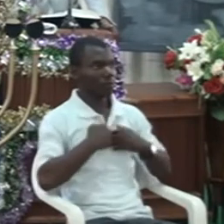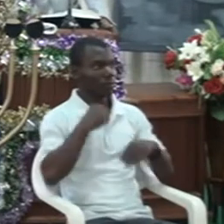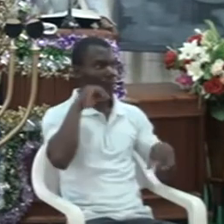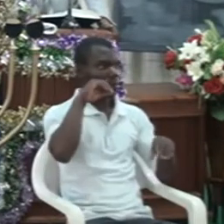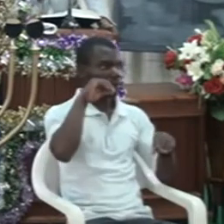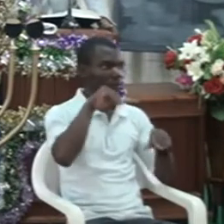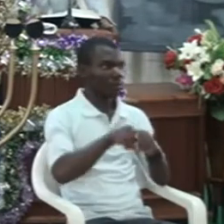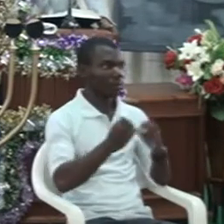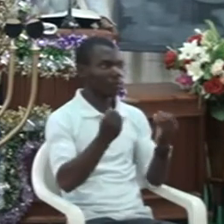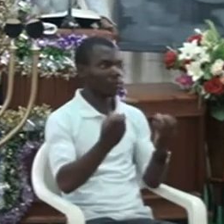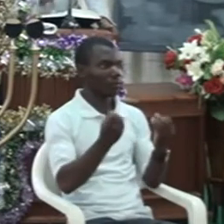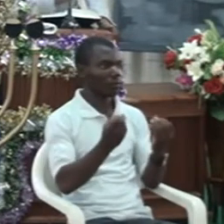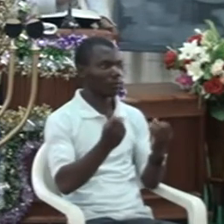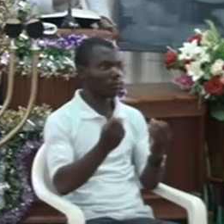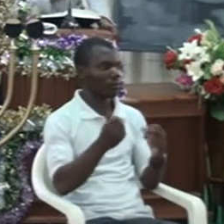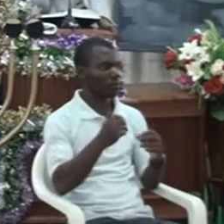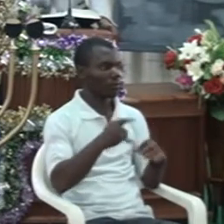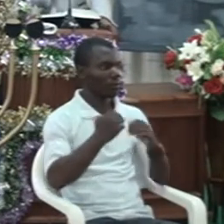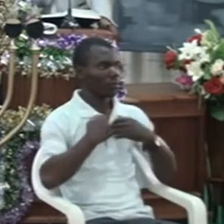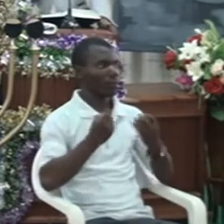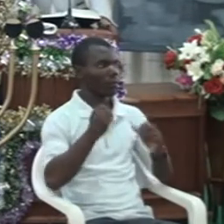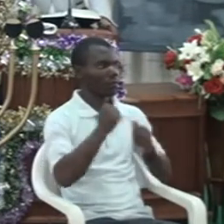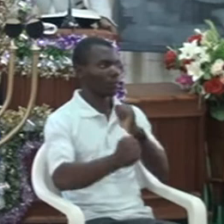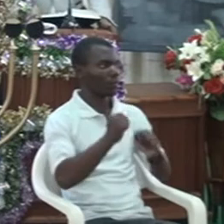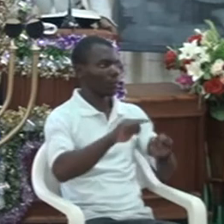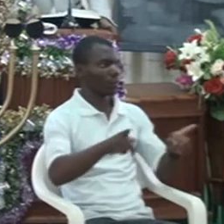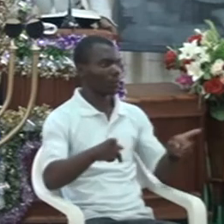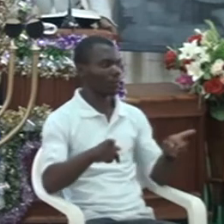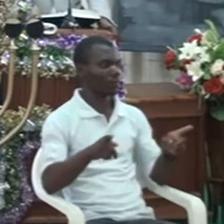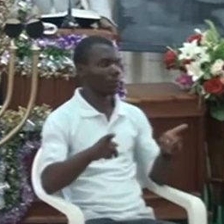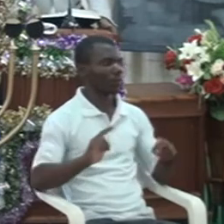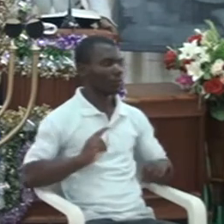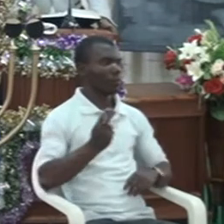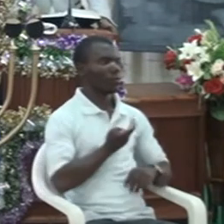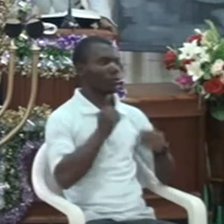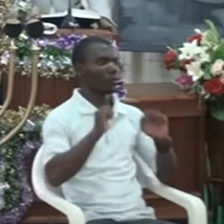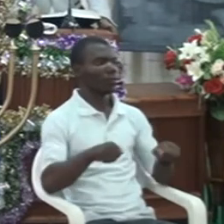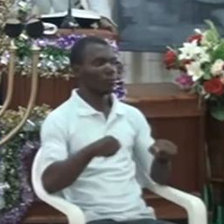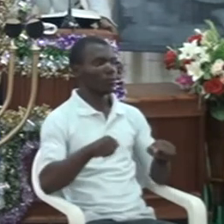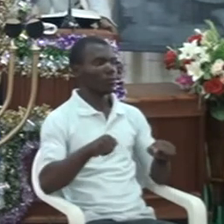vivre dans le désert. Il y a beaucoup de difficultés. Mais